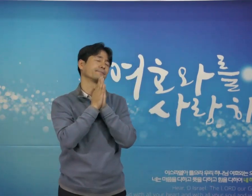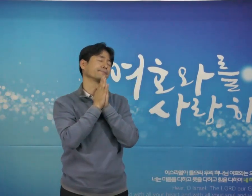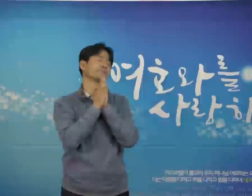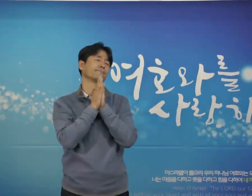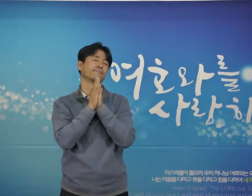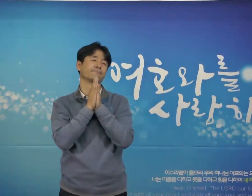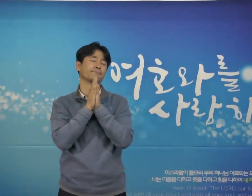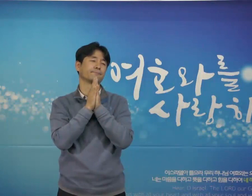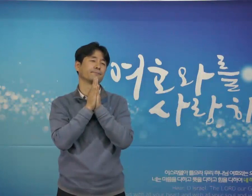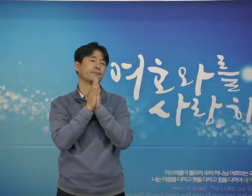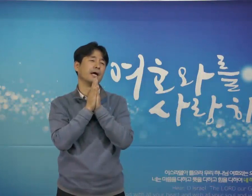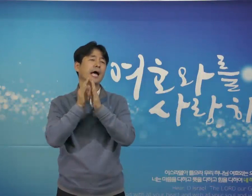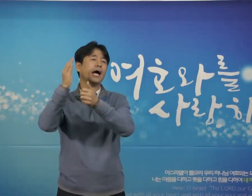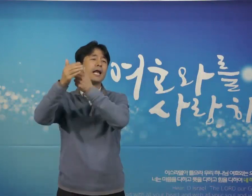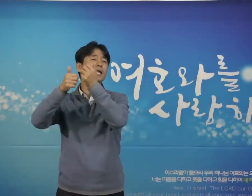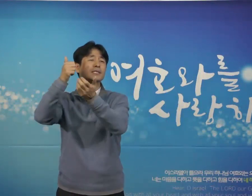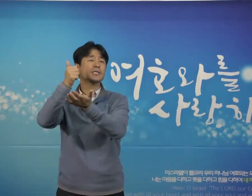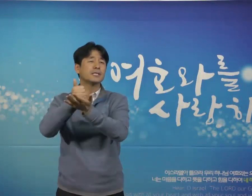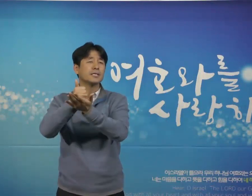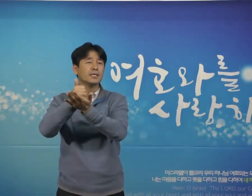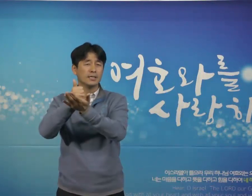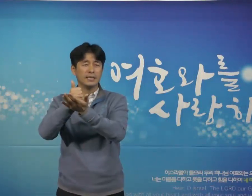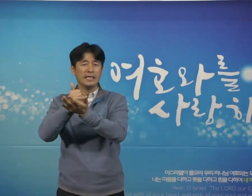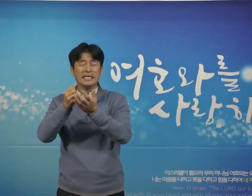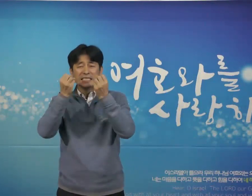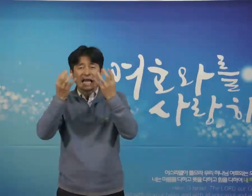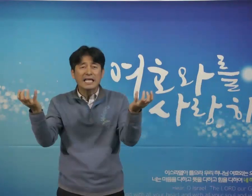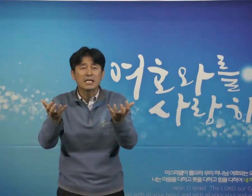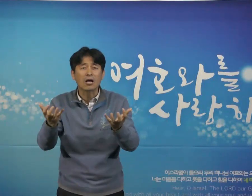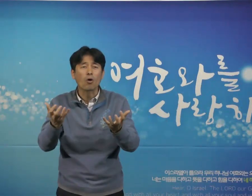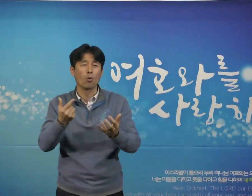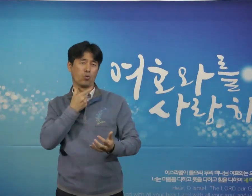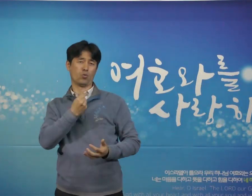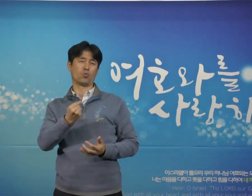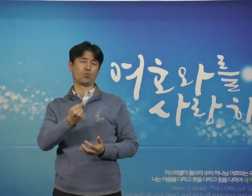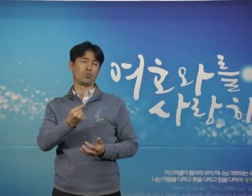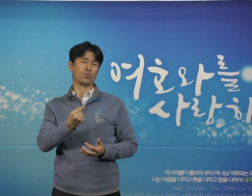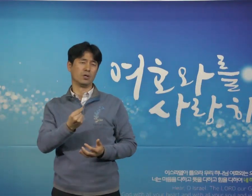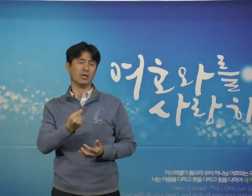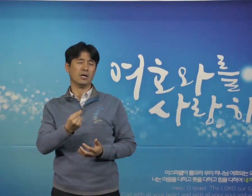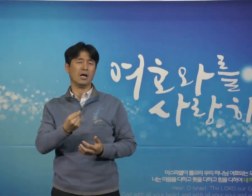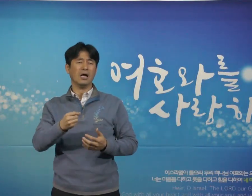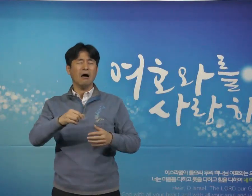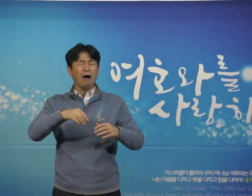그런 것들을 위해서 기도하는 것이 필요합니다. 하나님께서 새 일을 행하시길 원하시고,